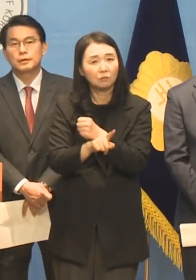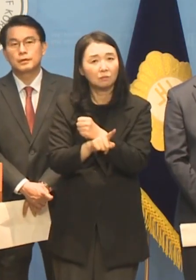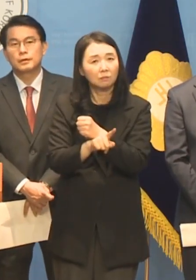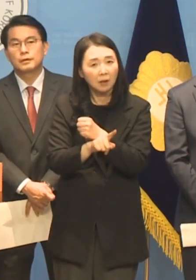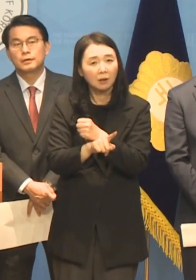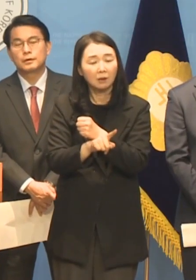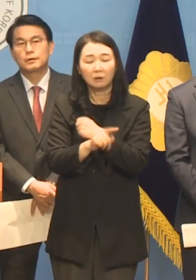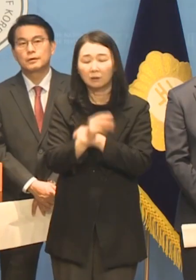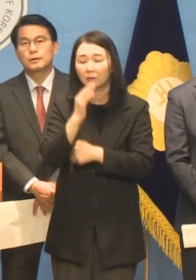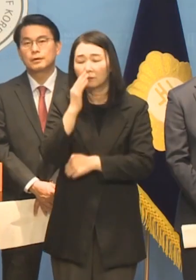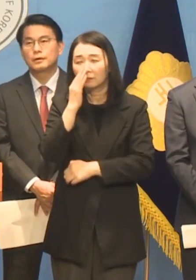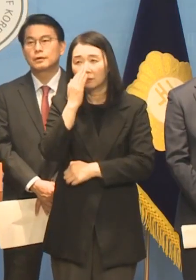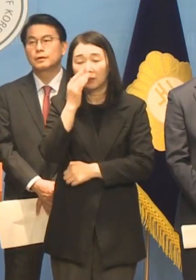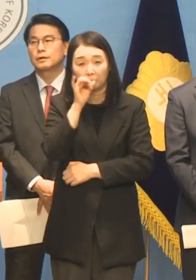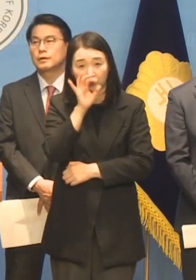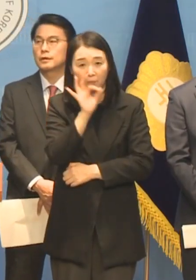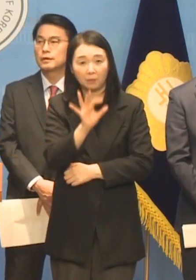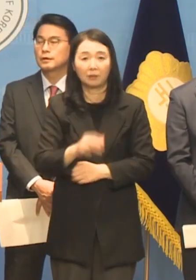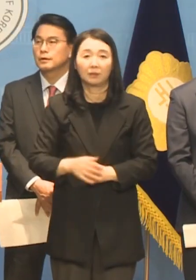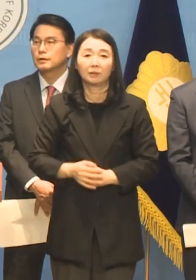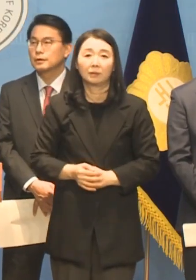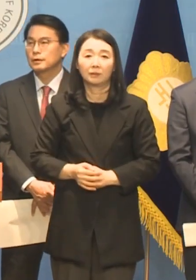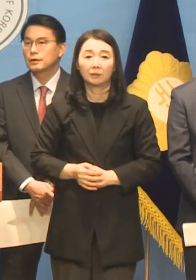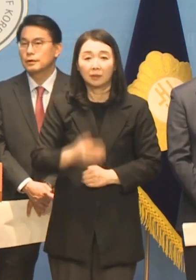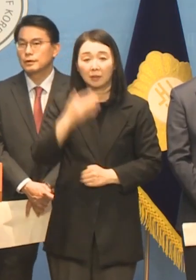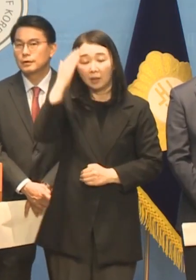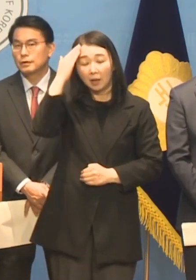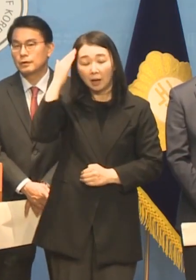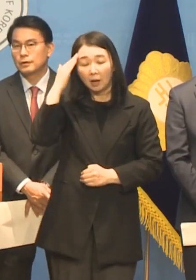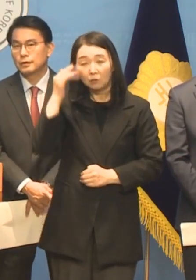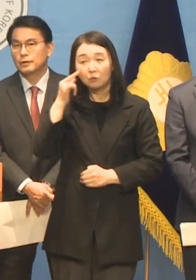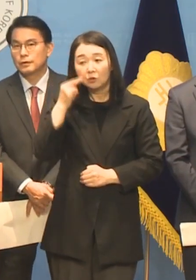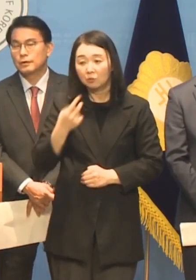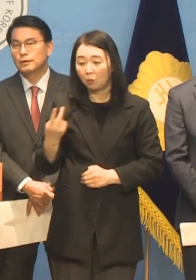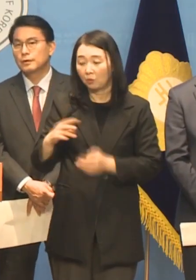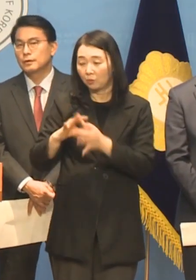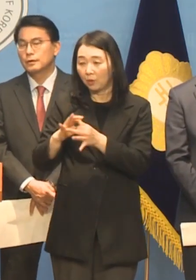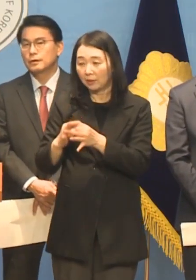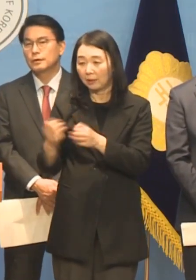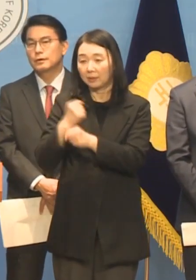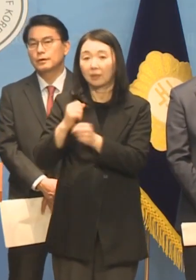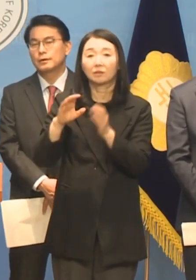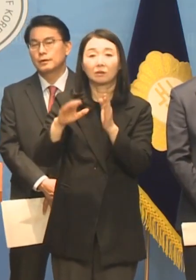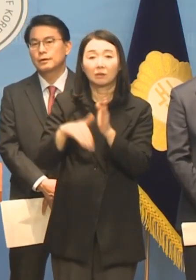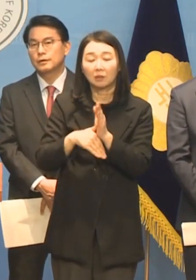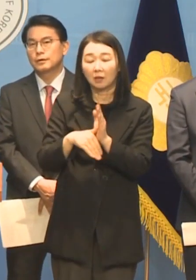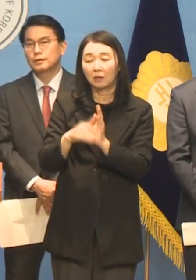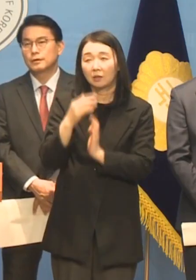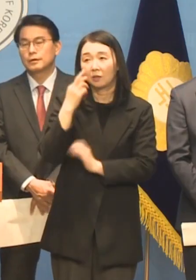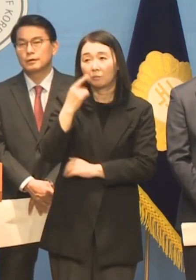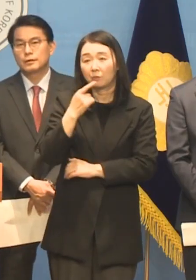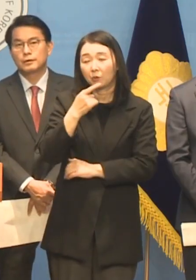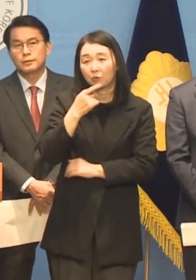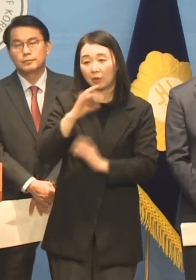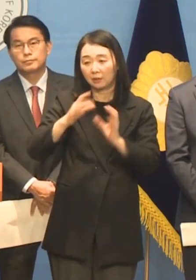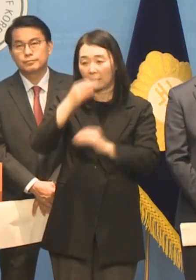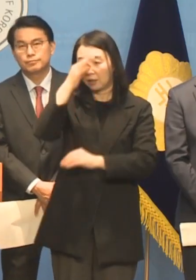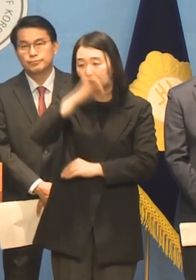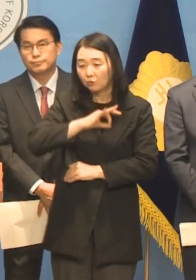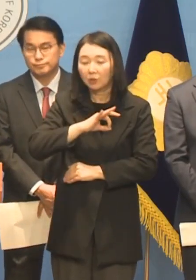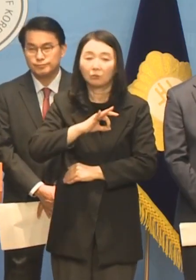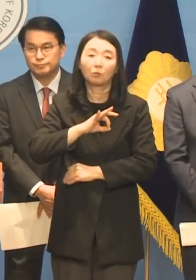했습니다. 그리고 한일 관계 개선은 미국의 국익에도 큰 도움이 되었다고